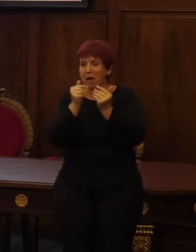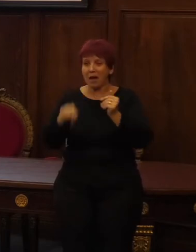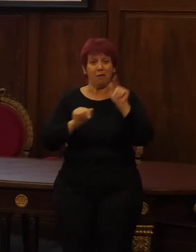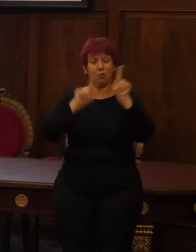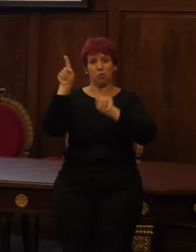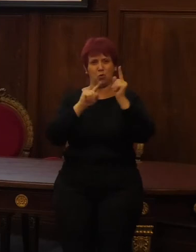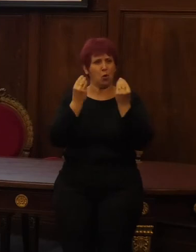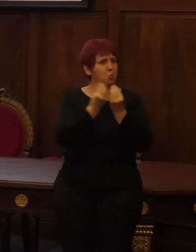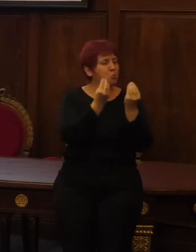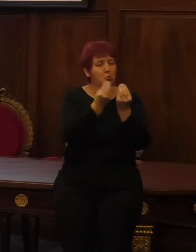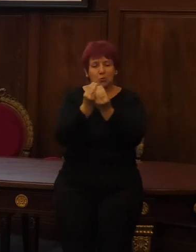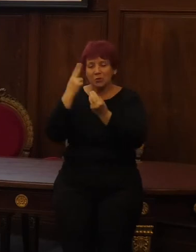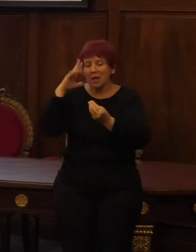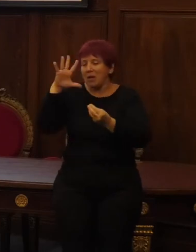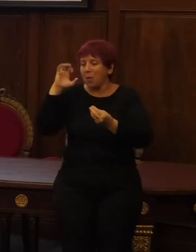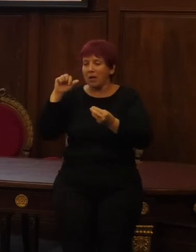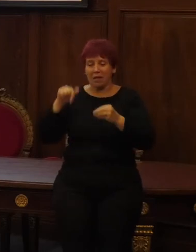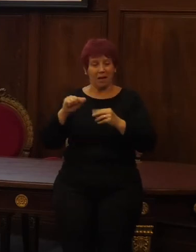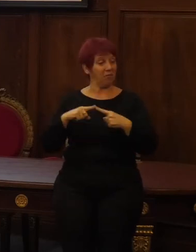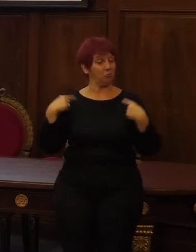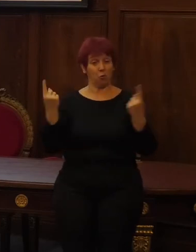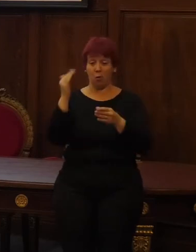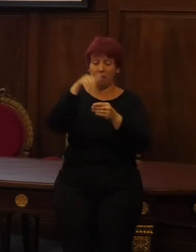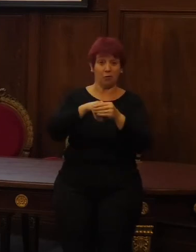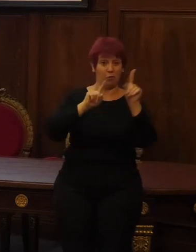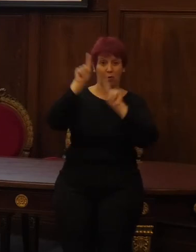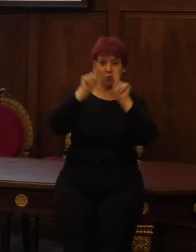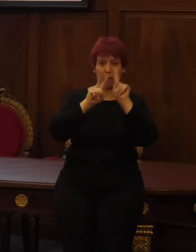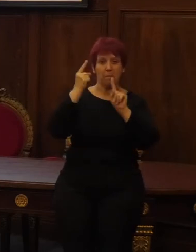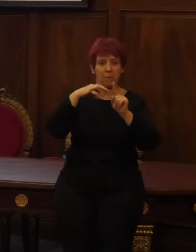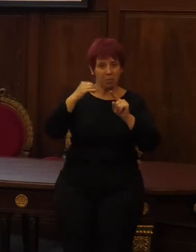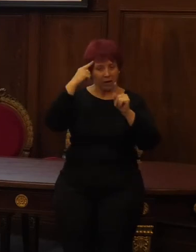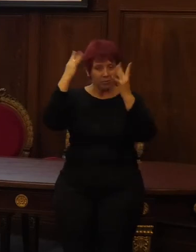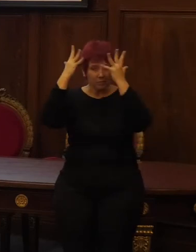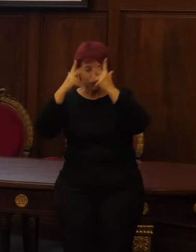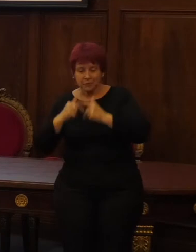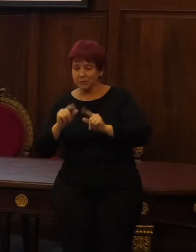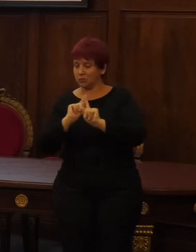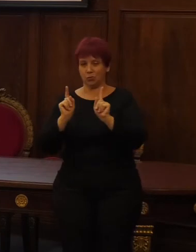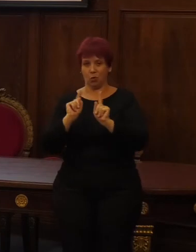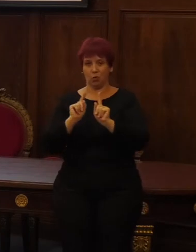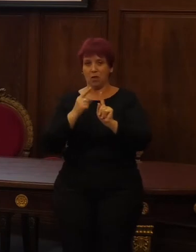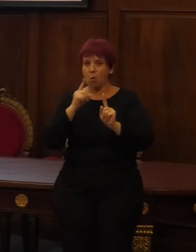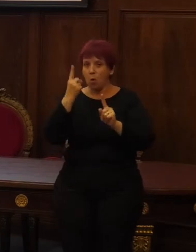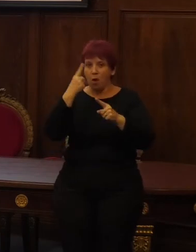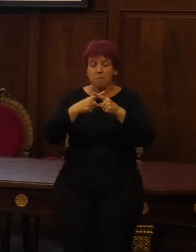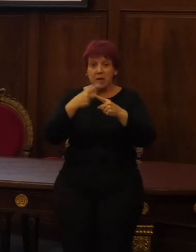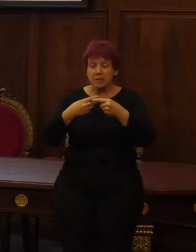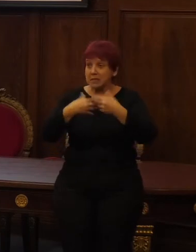se amontonen recuerdos de manera vertiginosa y totalmente desordenada, casi una fiesta